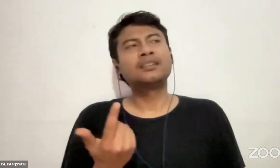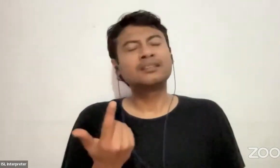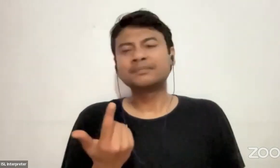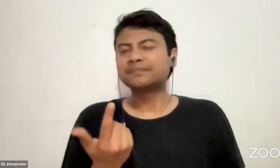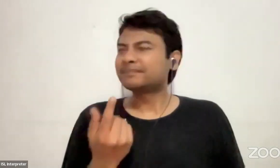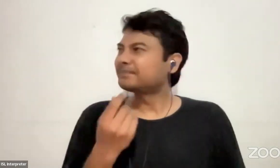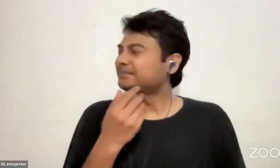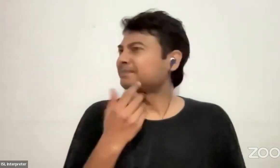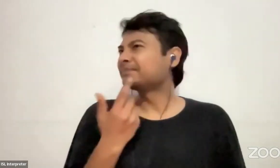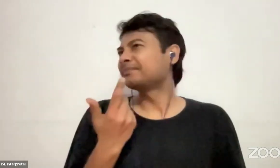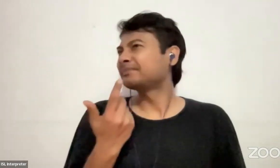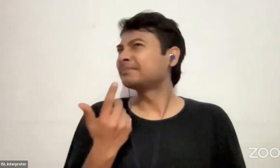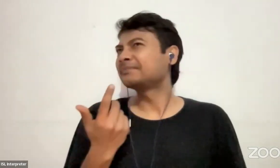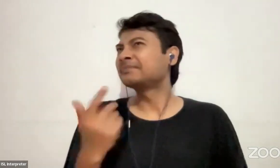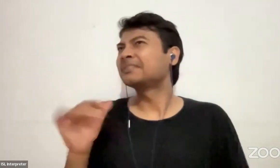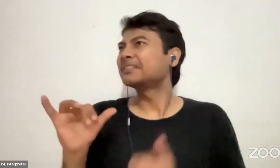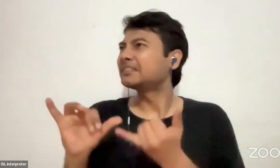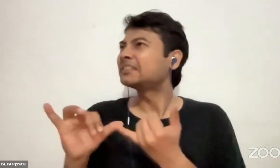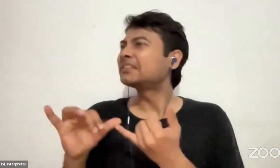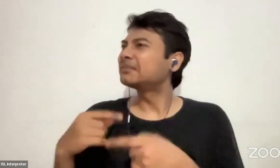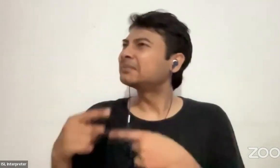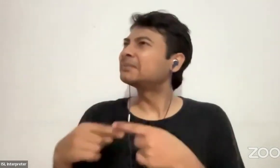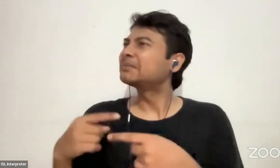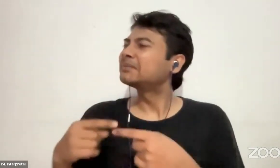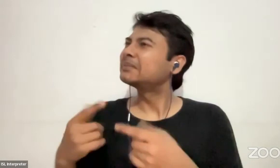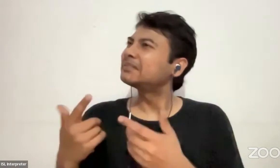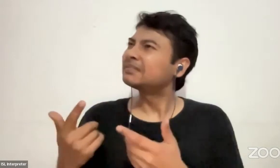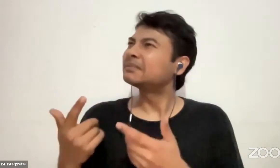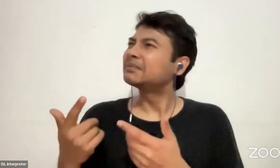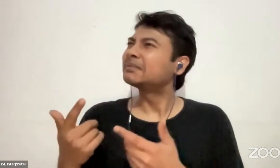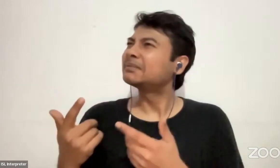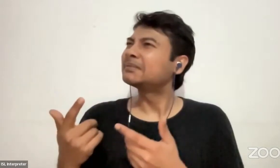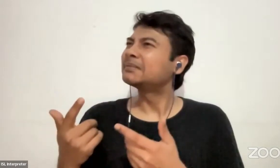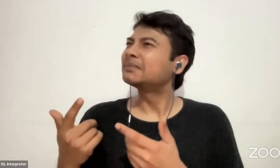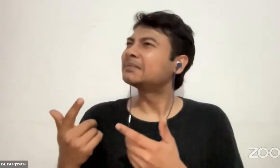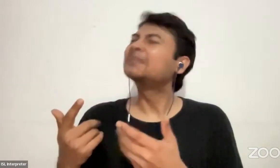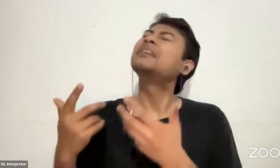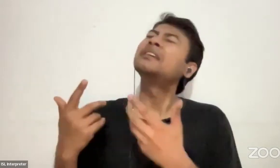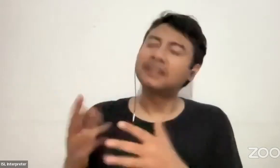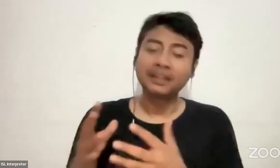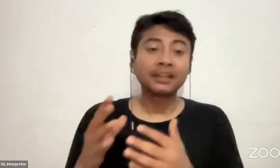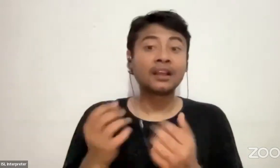क्लासेस अटेंड कर रहा हूँ, लेकिन कोई नहीं, जब तक गाड़ी नहीं आ जाती है हनुमान जी के पास चलते हैं